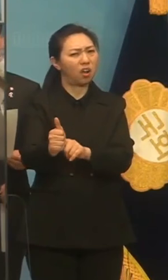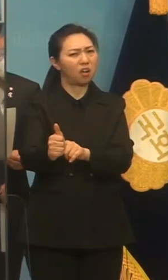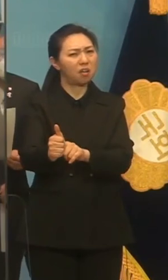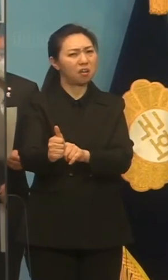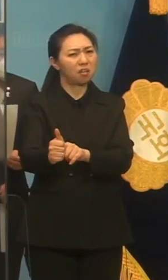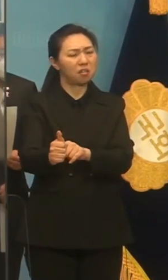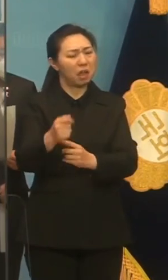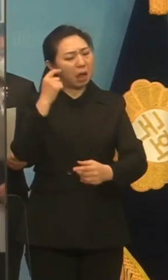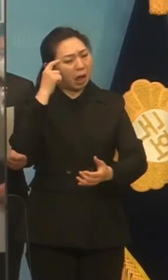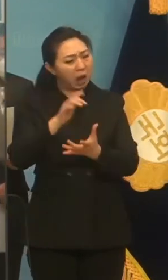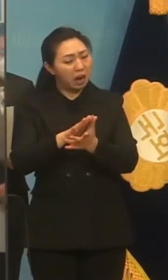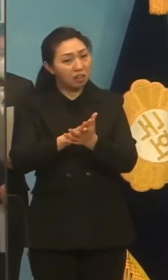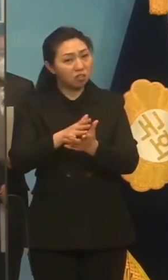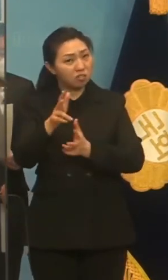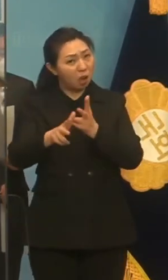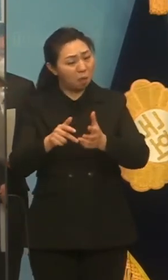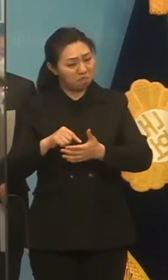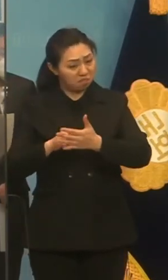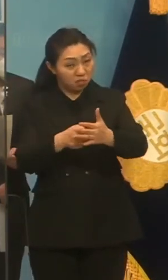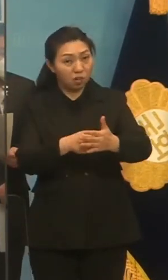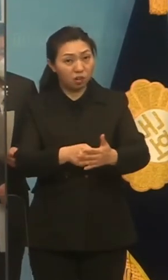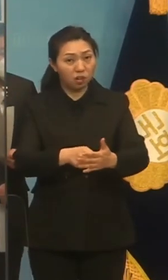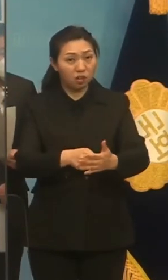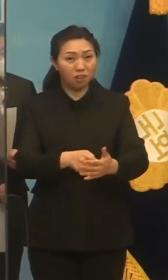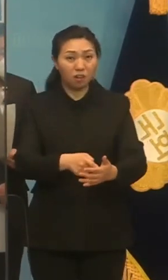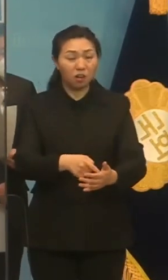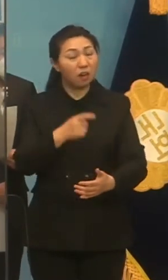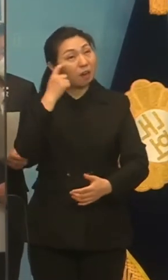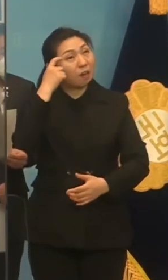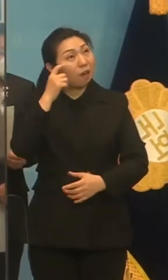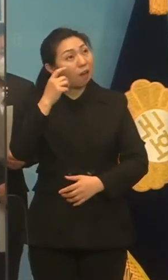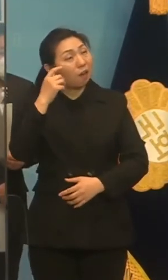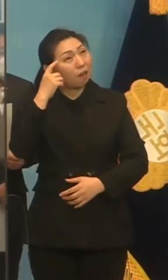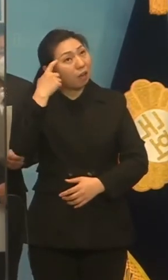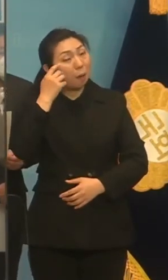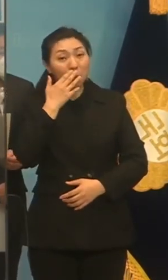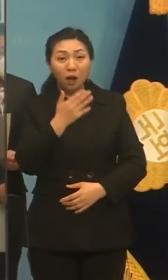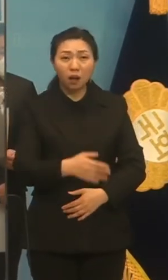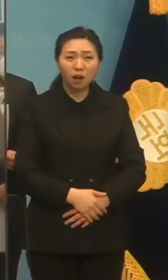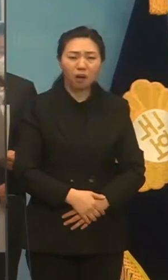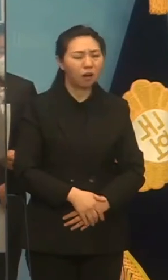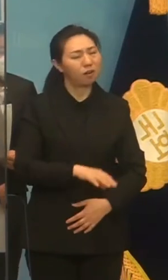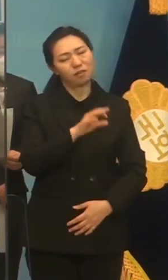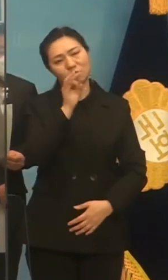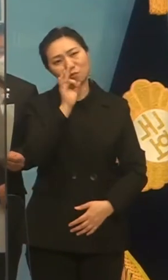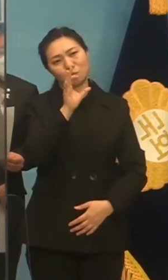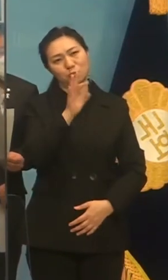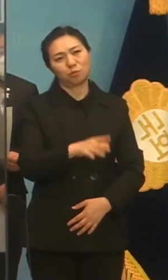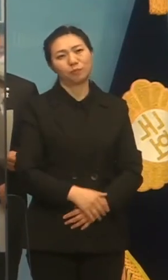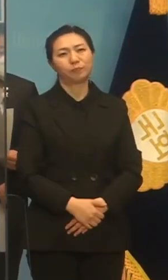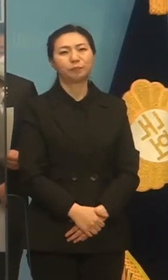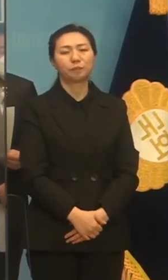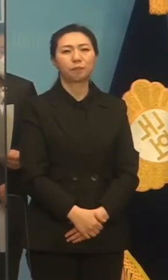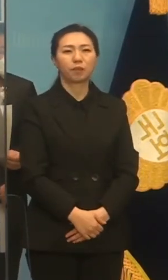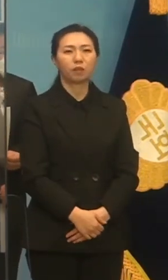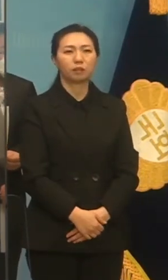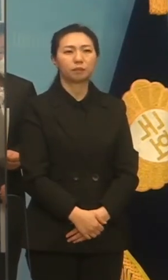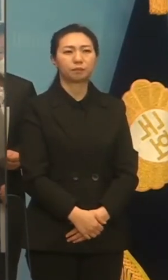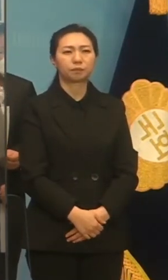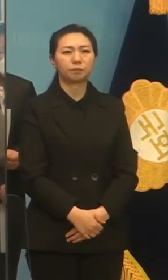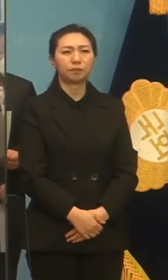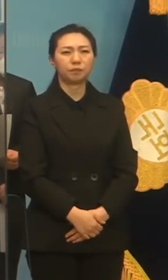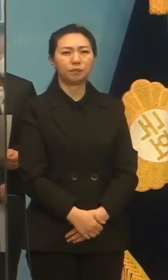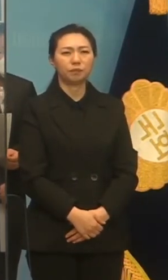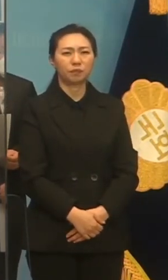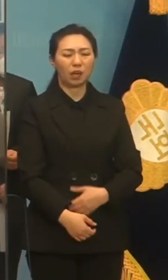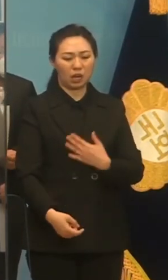평 아닙니까 기와가 c 1 리 형 식장으로 기재해